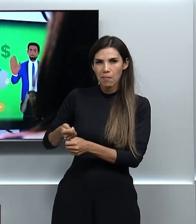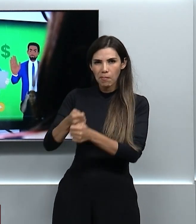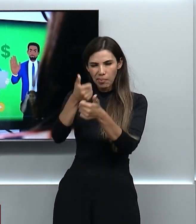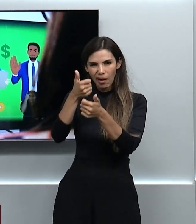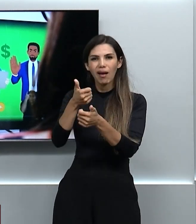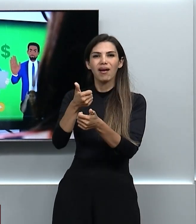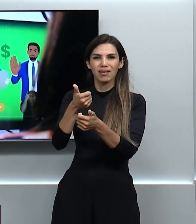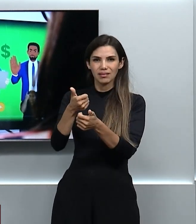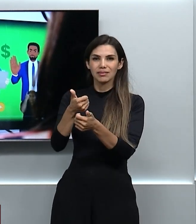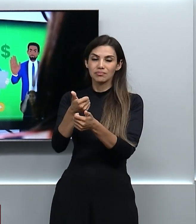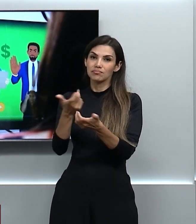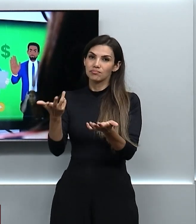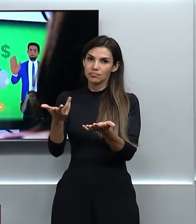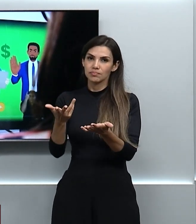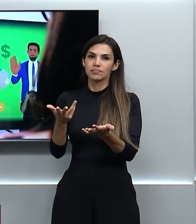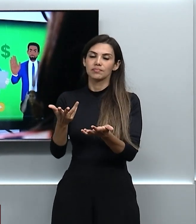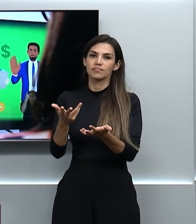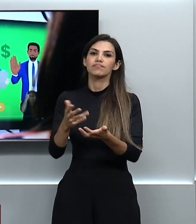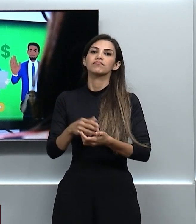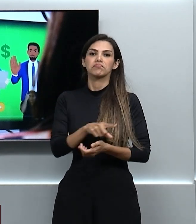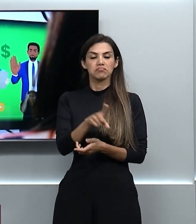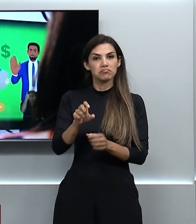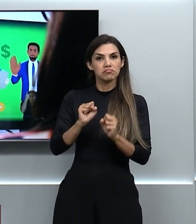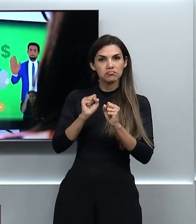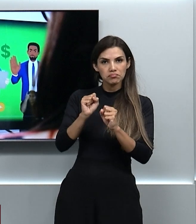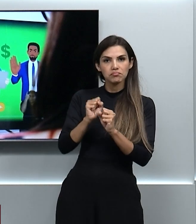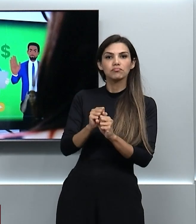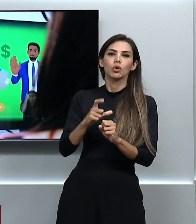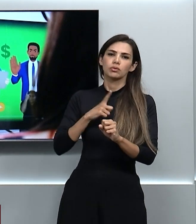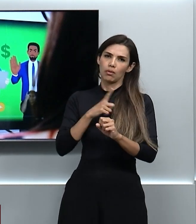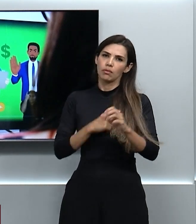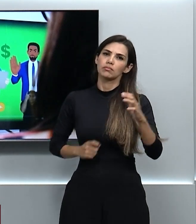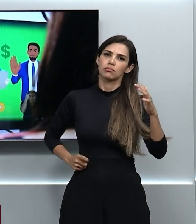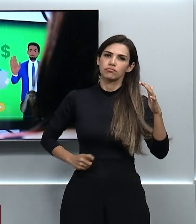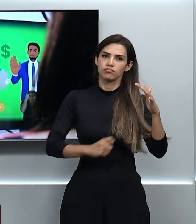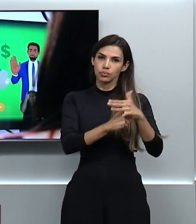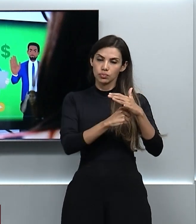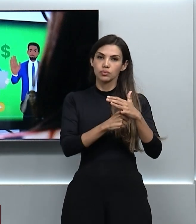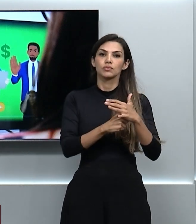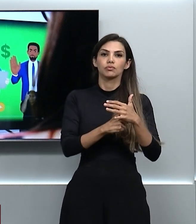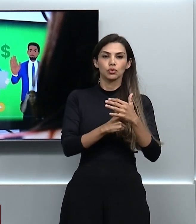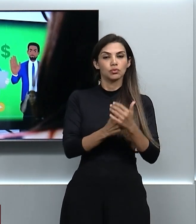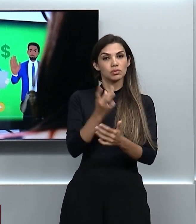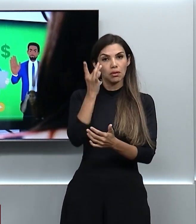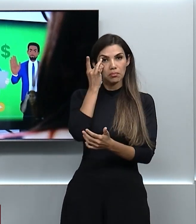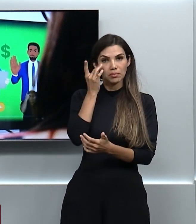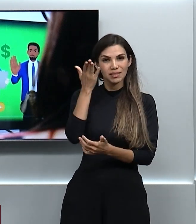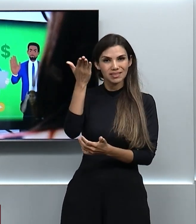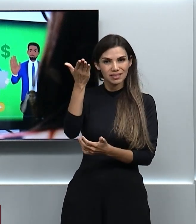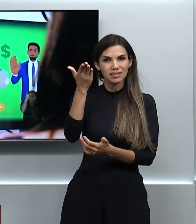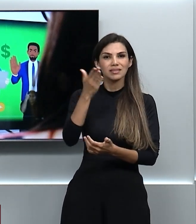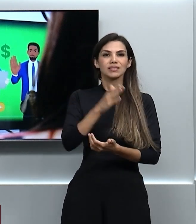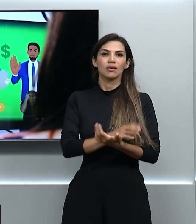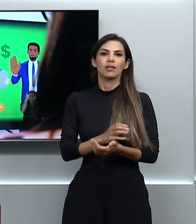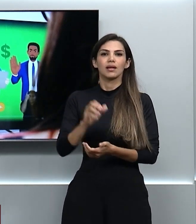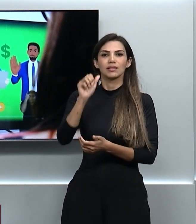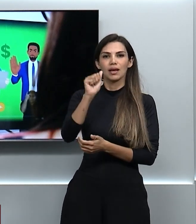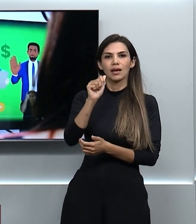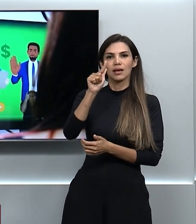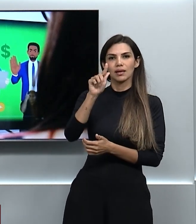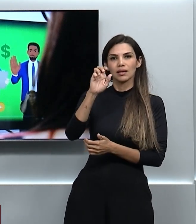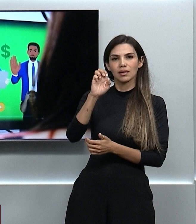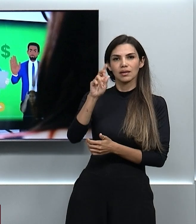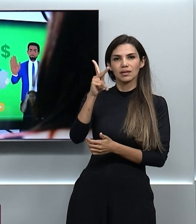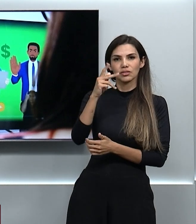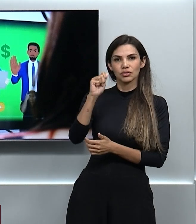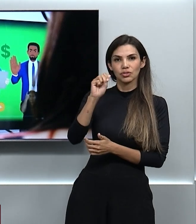desses facilitadores, você pode fazer denúncias de forma presencial na sede da AGEAB, que